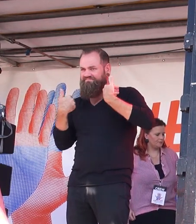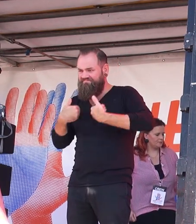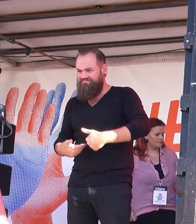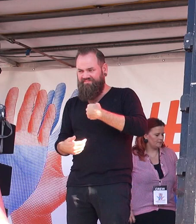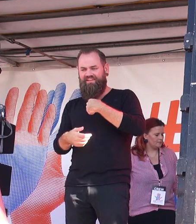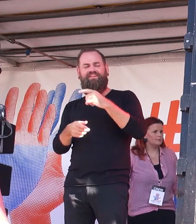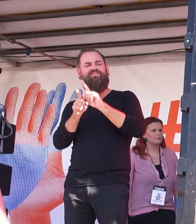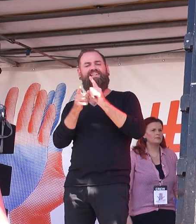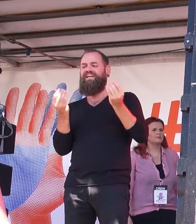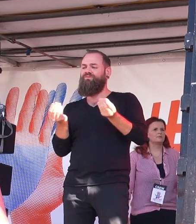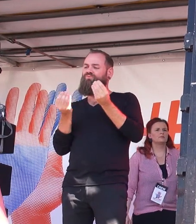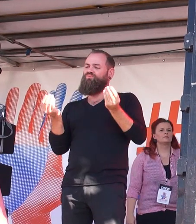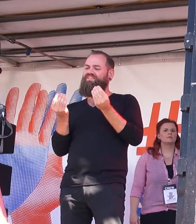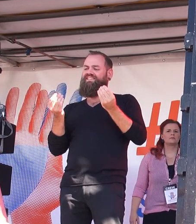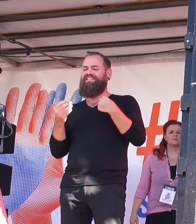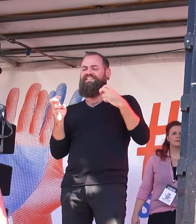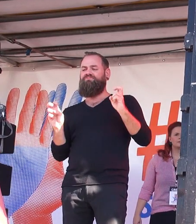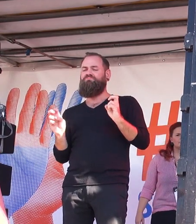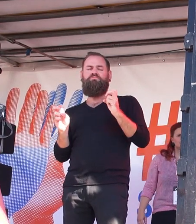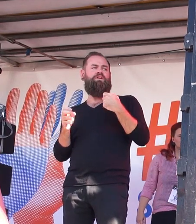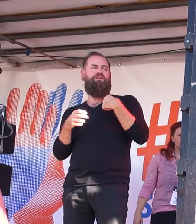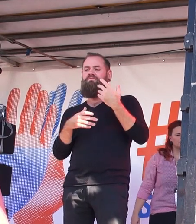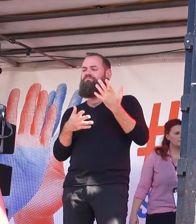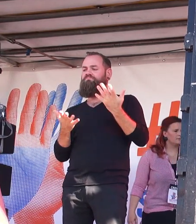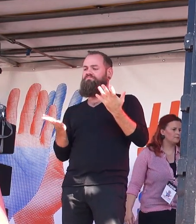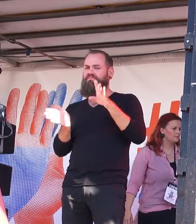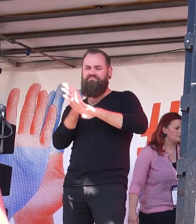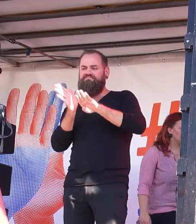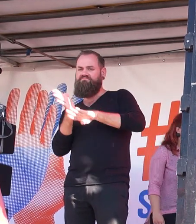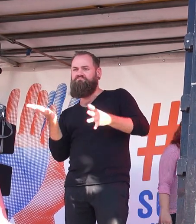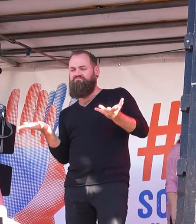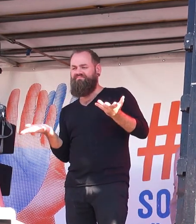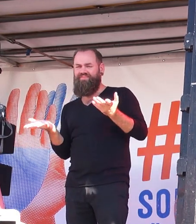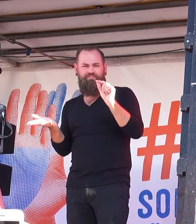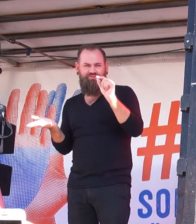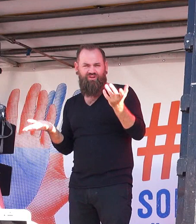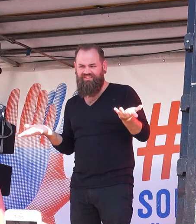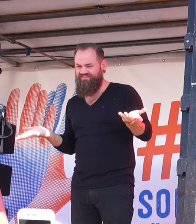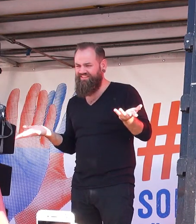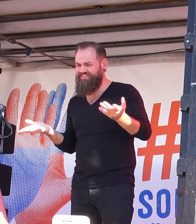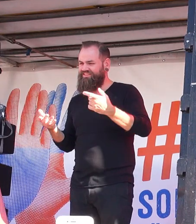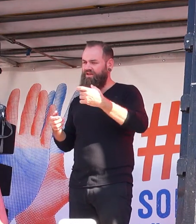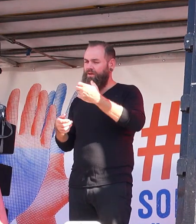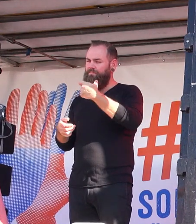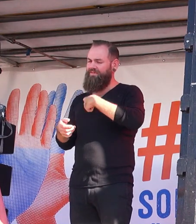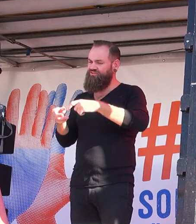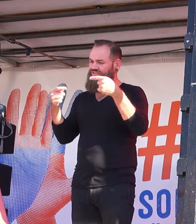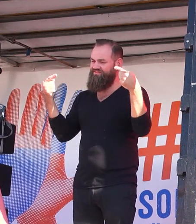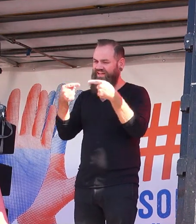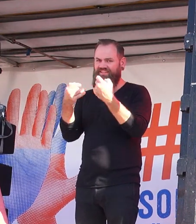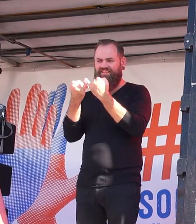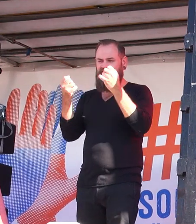was bedeutet Kampf gegen Rassismus? Was bedeutet Kampf gegen Menschenfeindlichkeit? Gegen die Abwertung